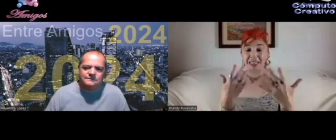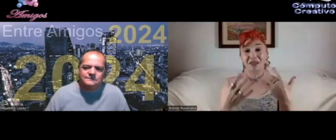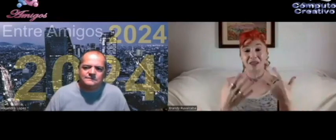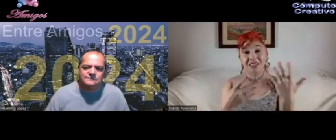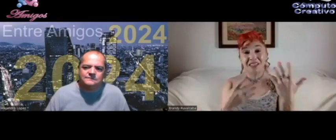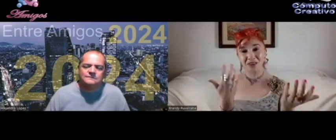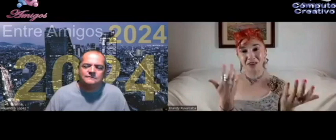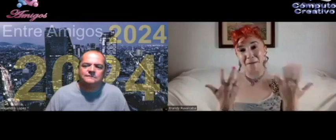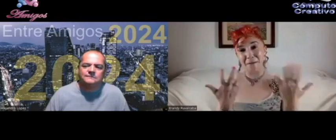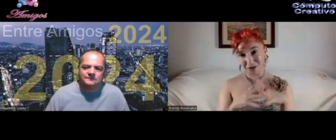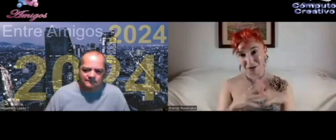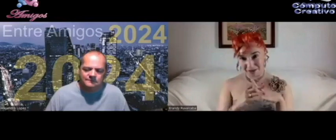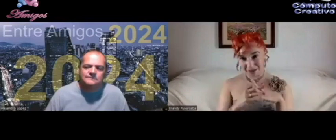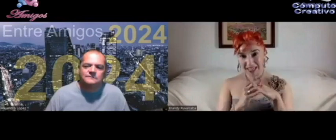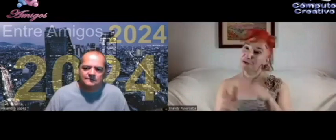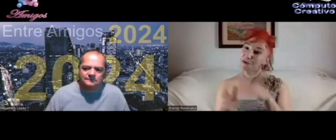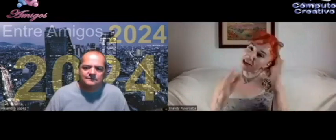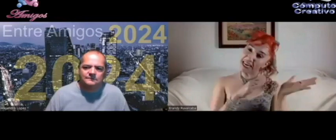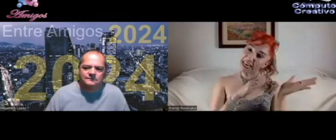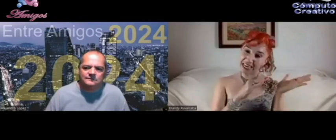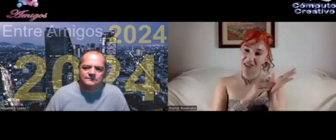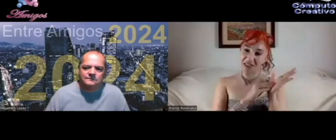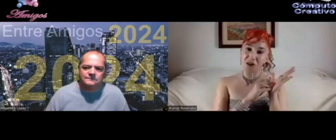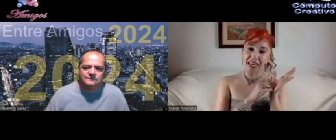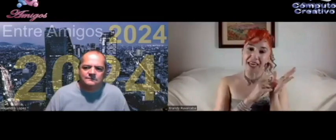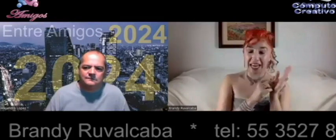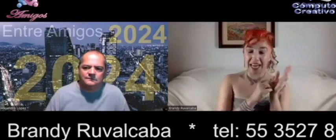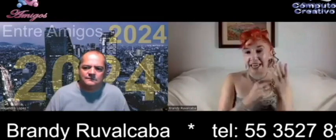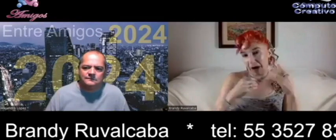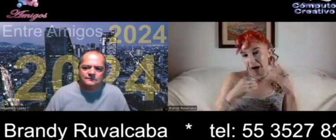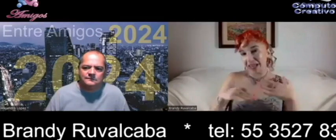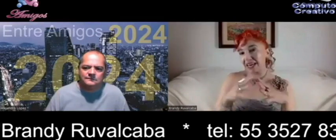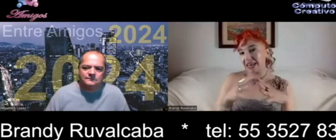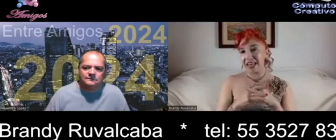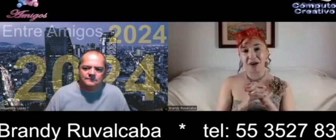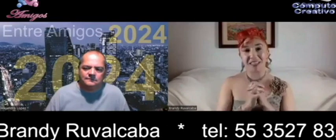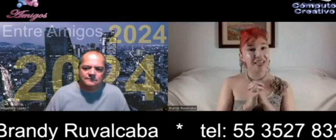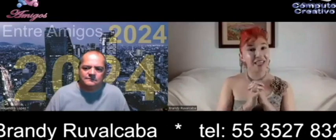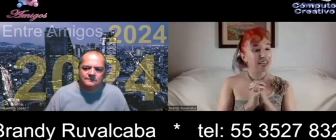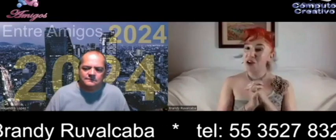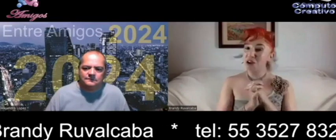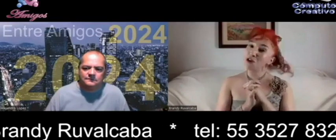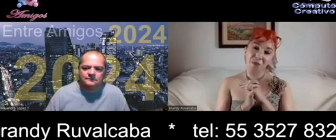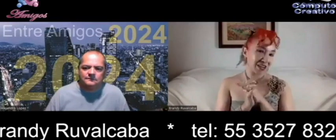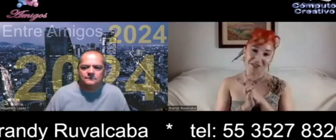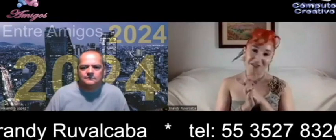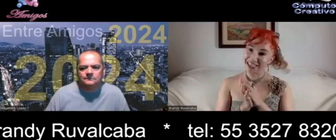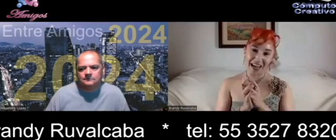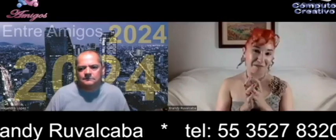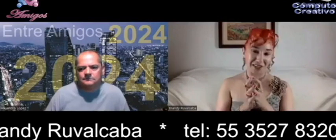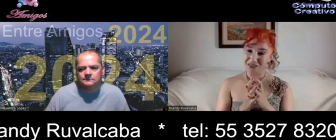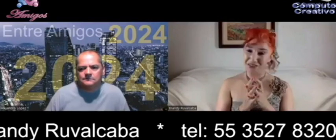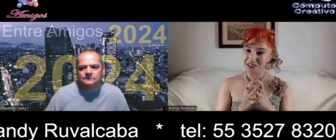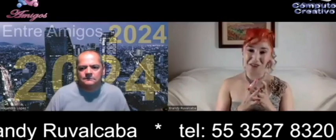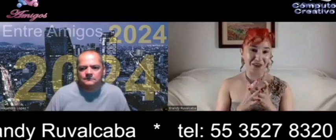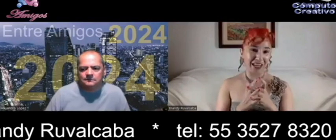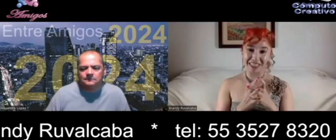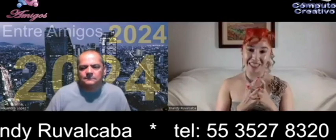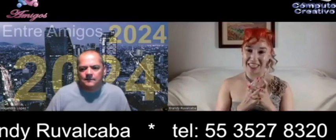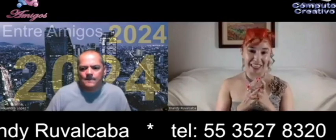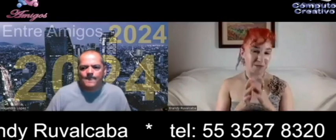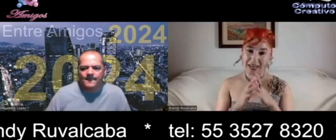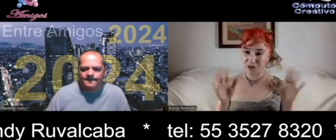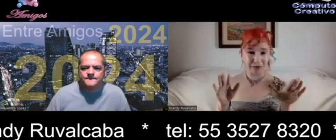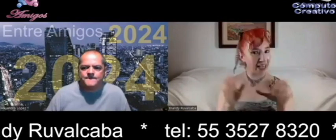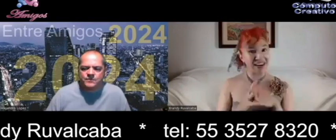la expresión manual. Y fue de ahí que nació la idea de aprender la lengua de señas, no porque conociera a personas sordas ni